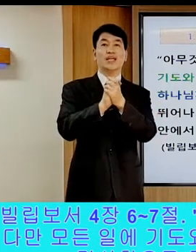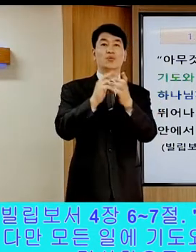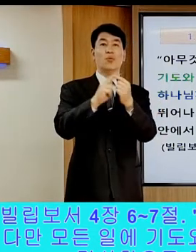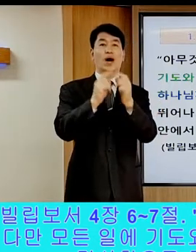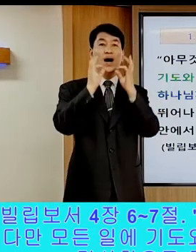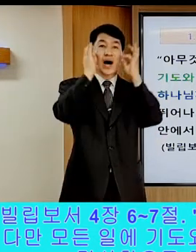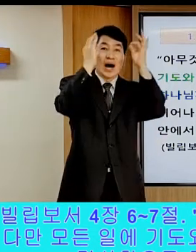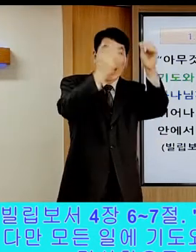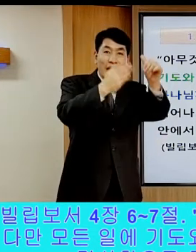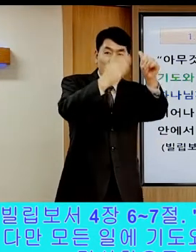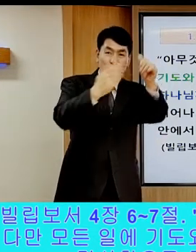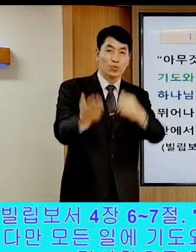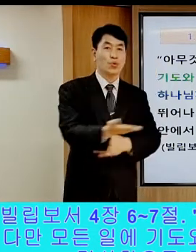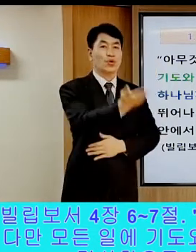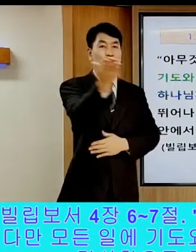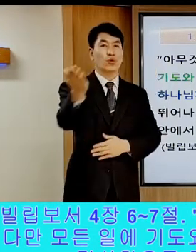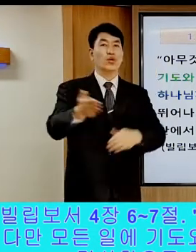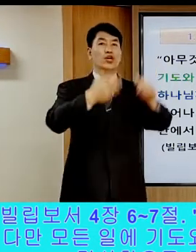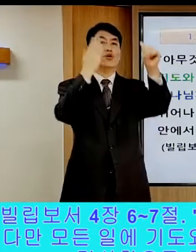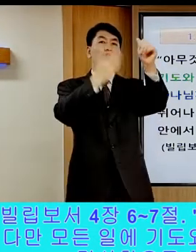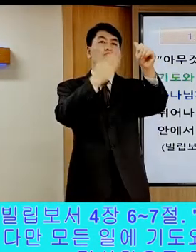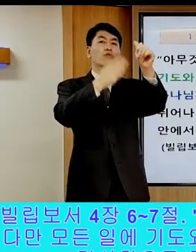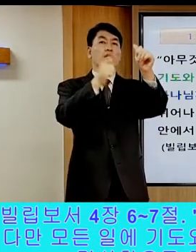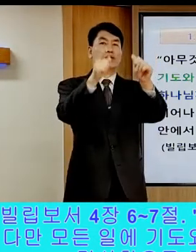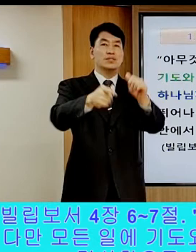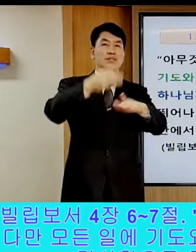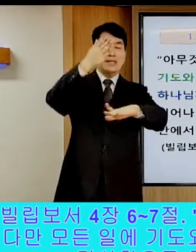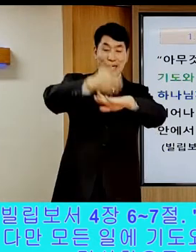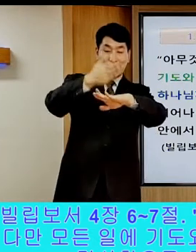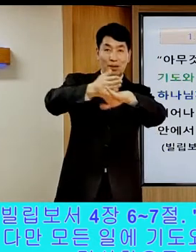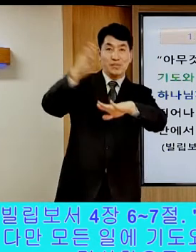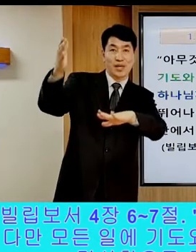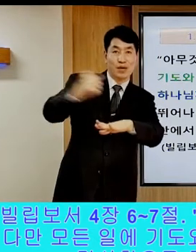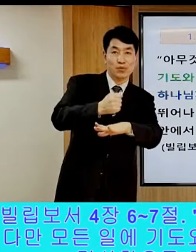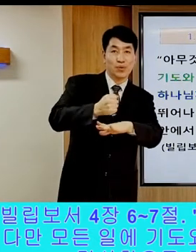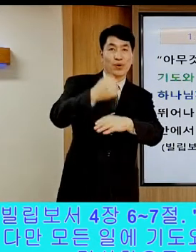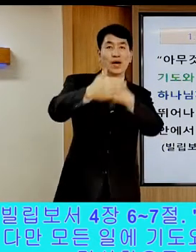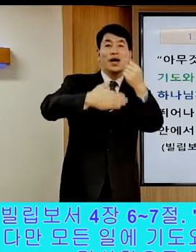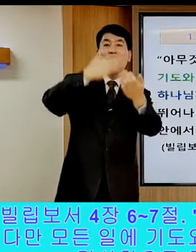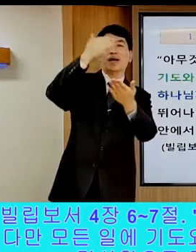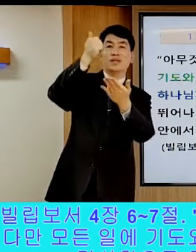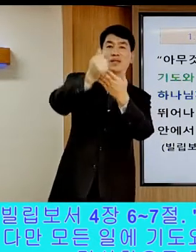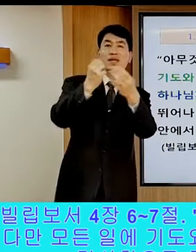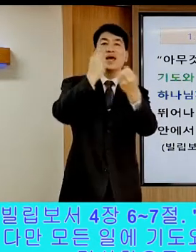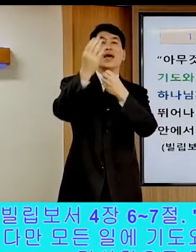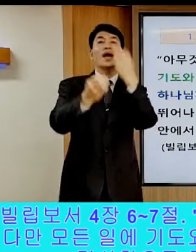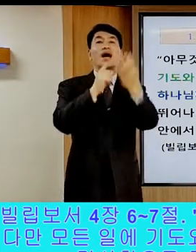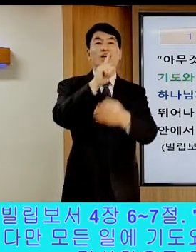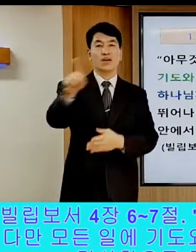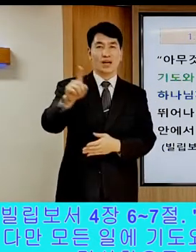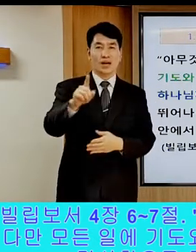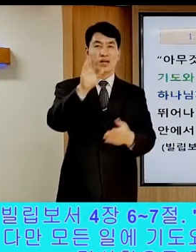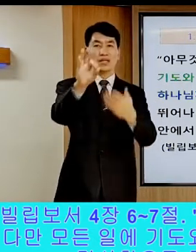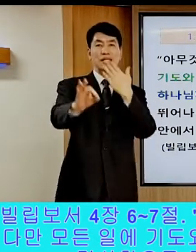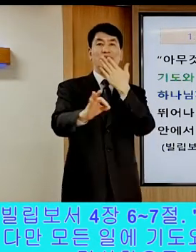기도와 간구로 너희 구할 것을 감사함으로 하나님께 아뢰라.